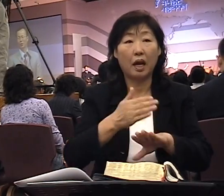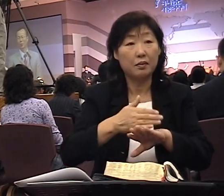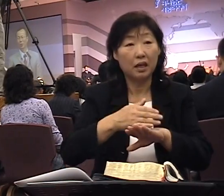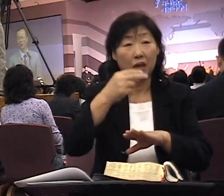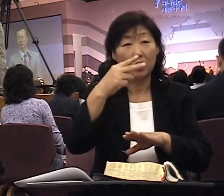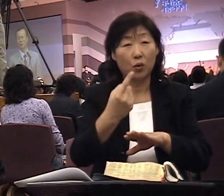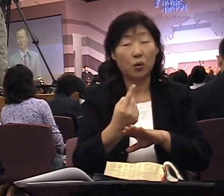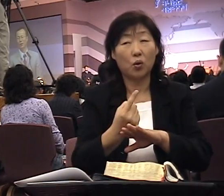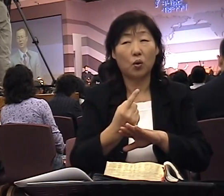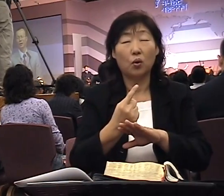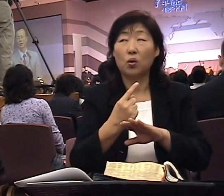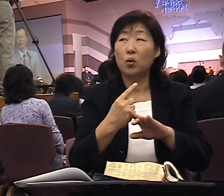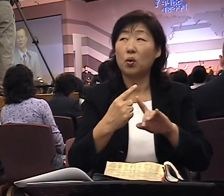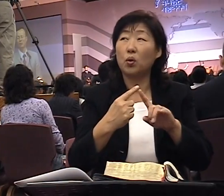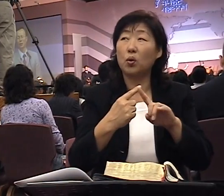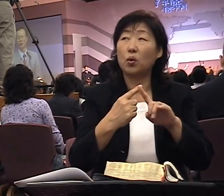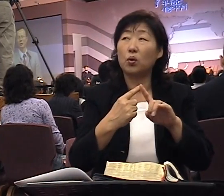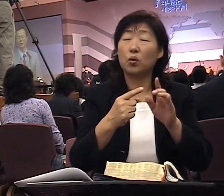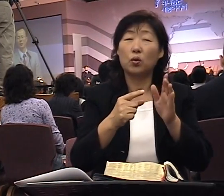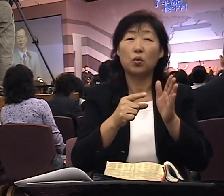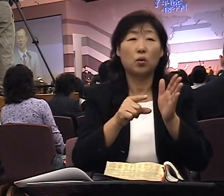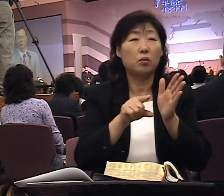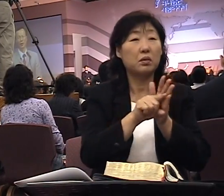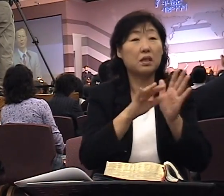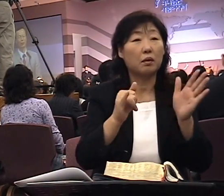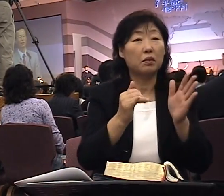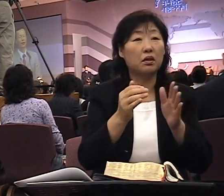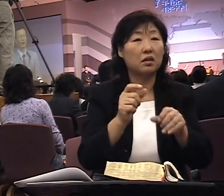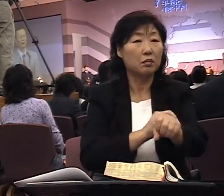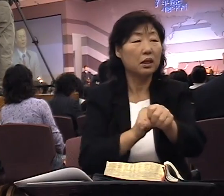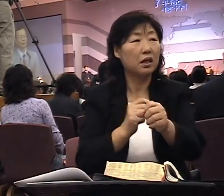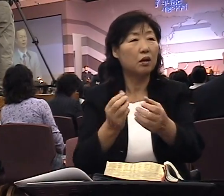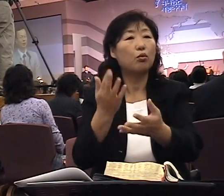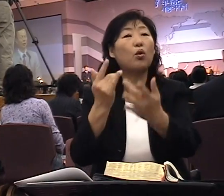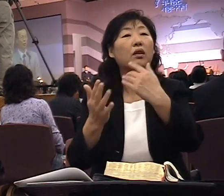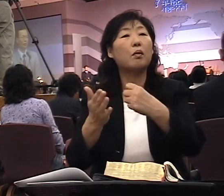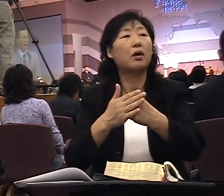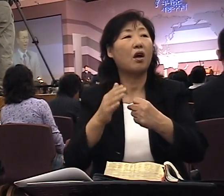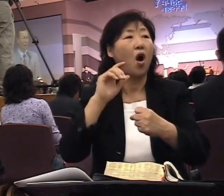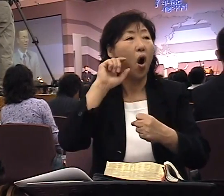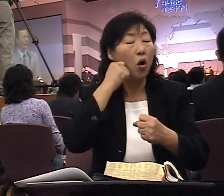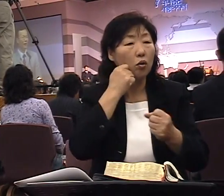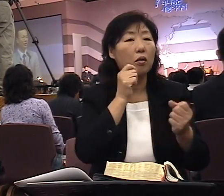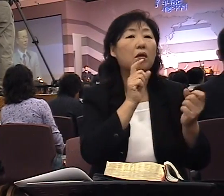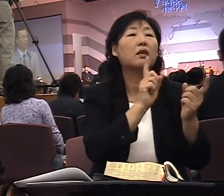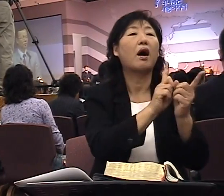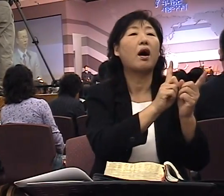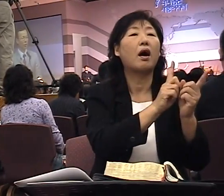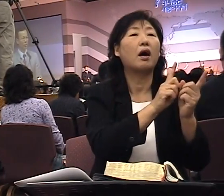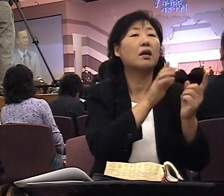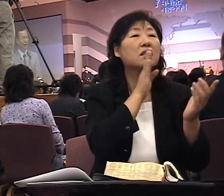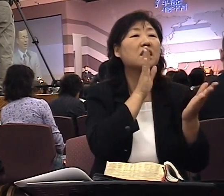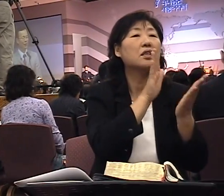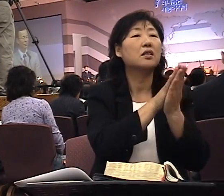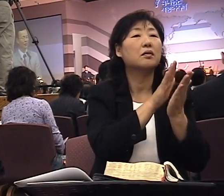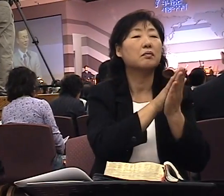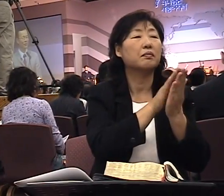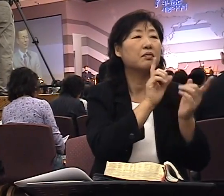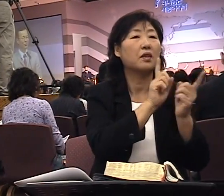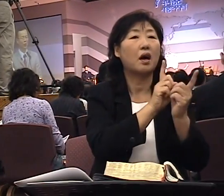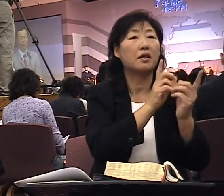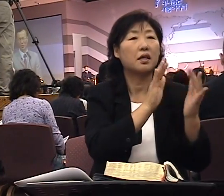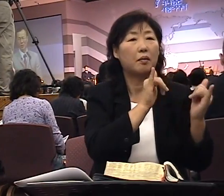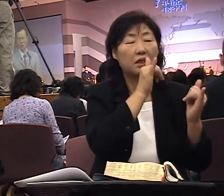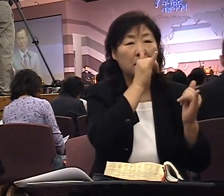감사하게도 우리 교인들 중에는 이렇게 특별히 그 화재로 인하여 어려움을 당한, 직접적으로 어려움을 당한